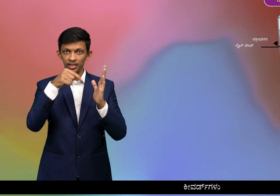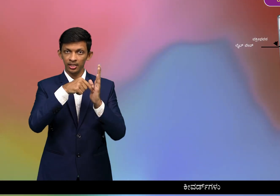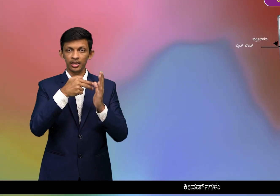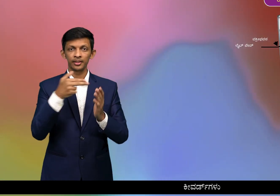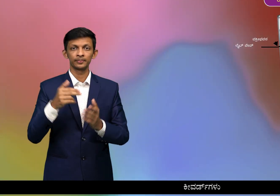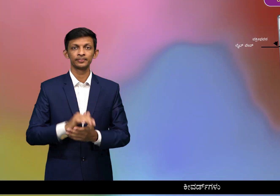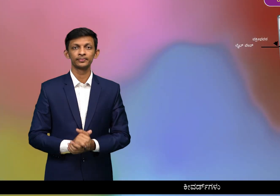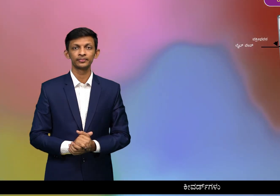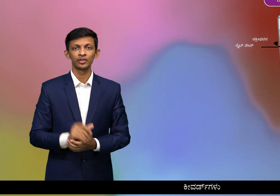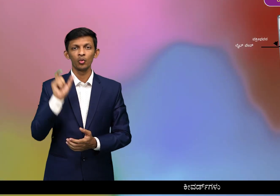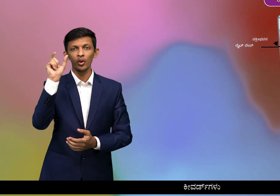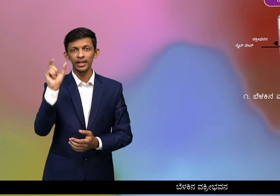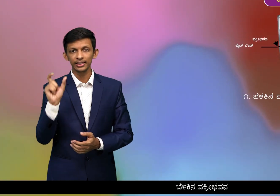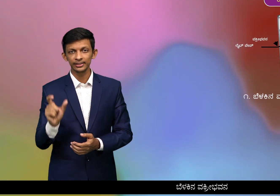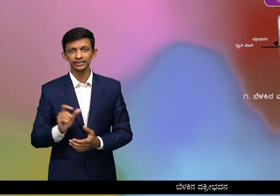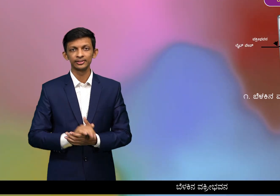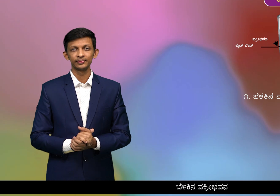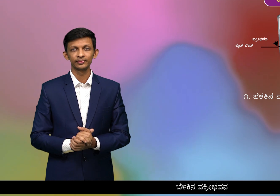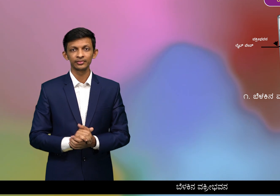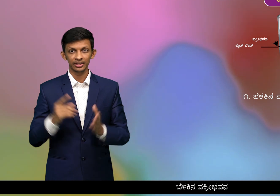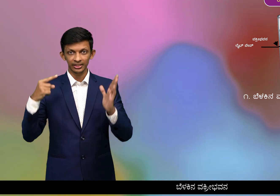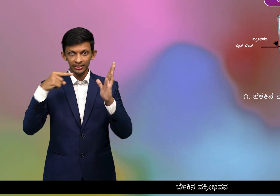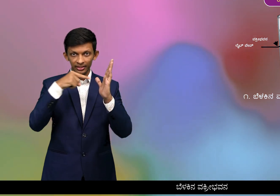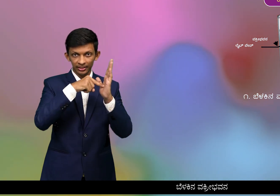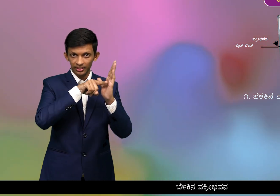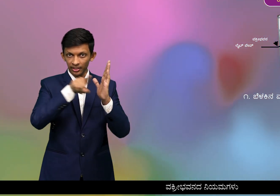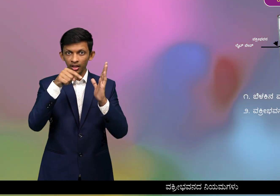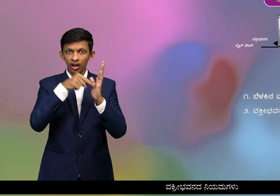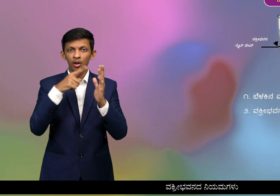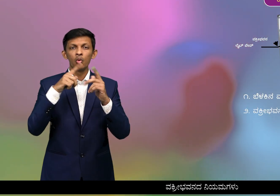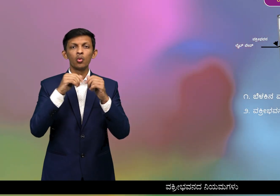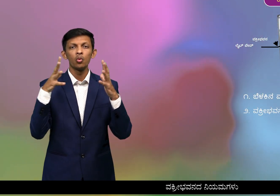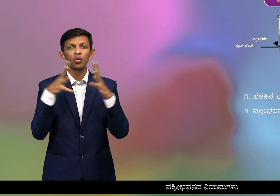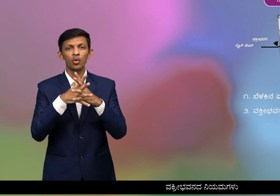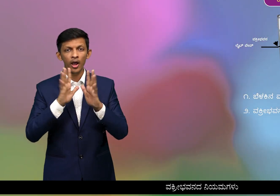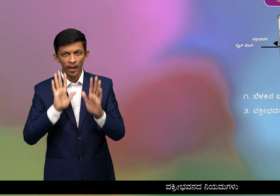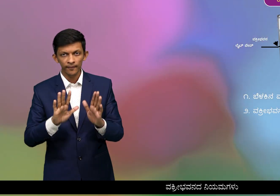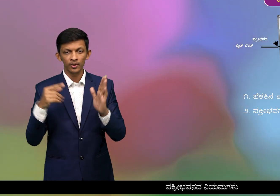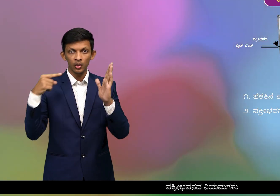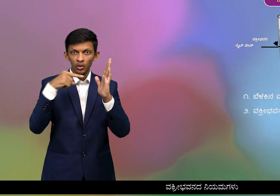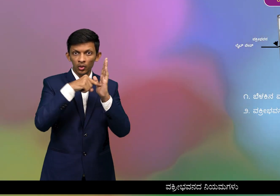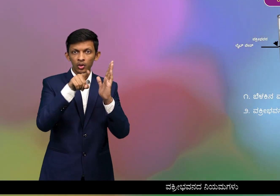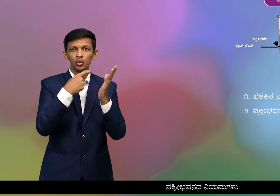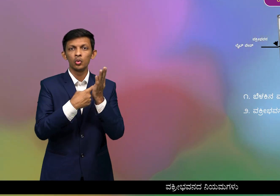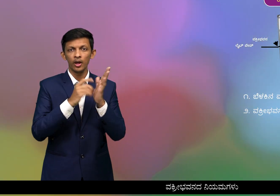ಕಿವರ್ಡಗಳು ಬಿಳಕಿನ ವಕ್ರಿ ಭವನ ವಕ್ರಿ ಭವನದ ನಿಯಮಗಳು